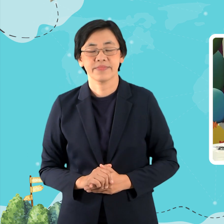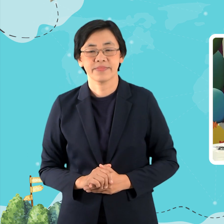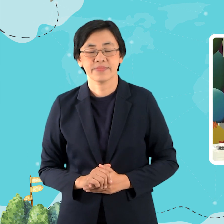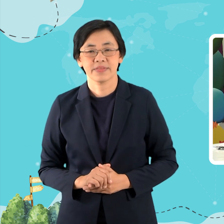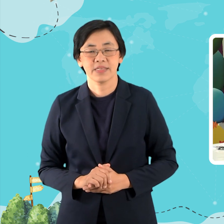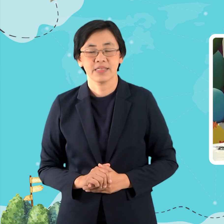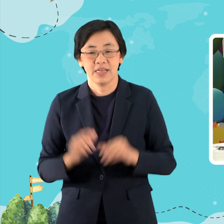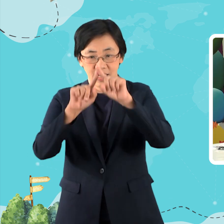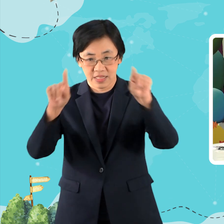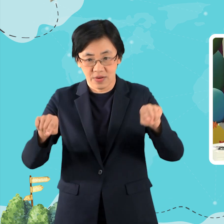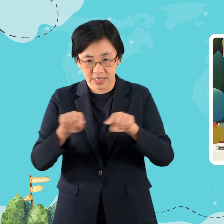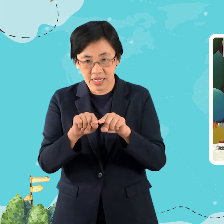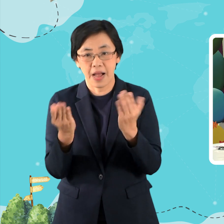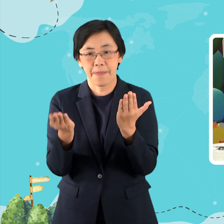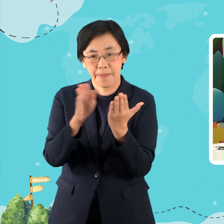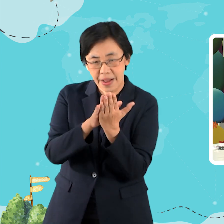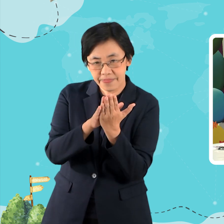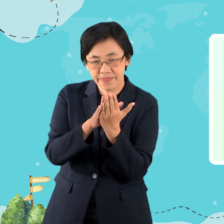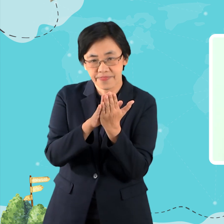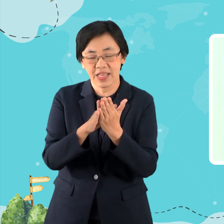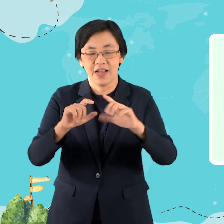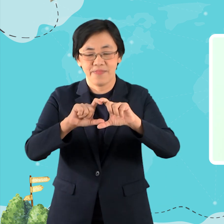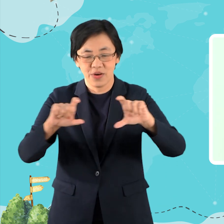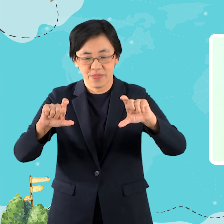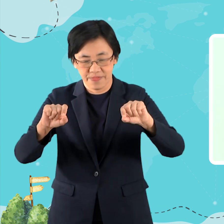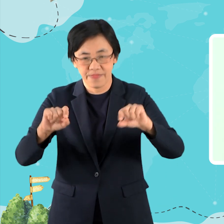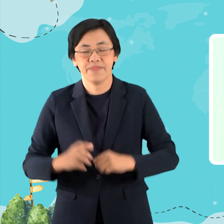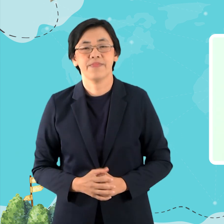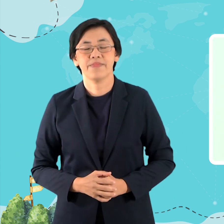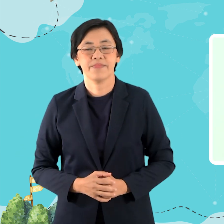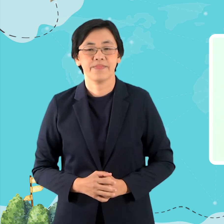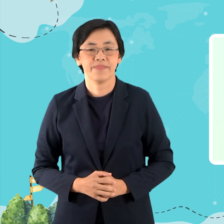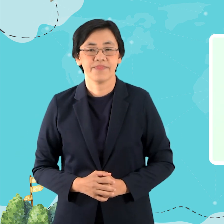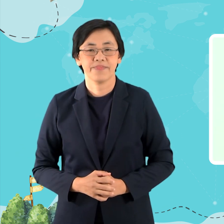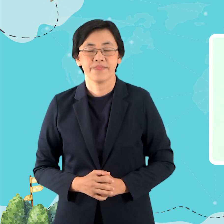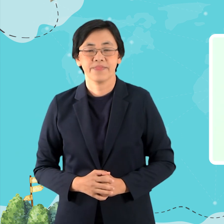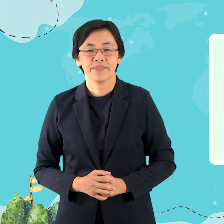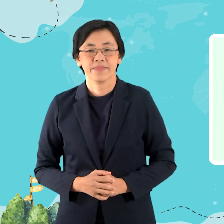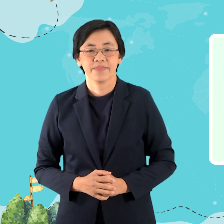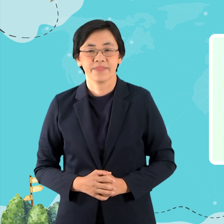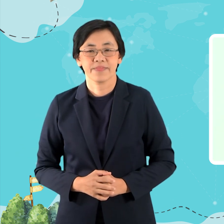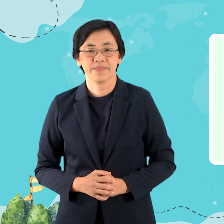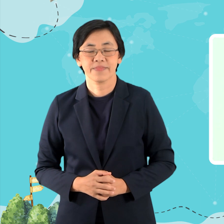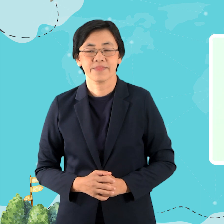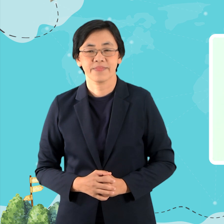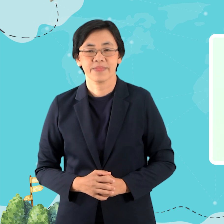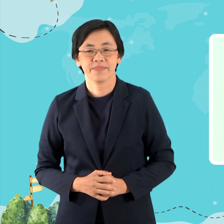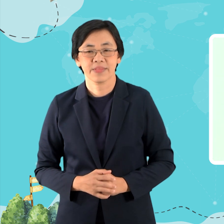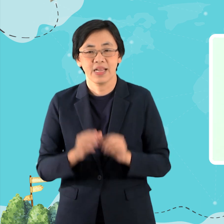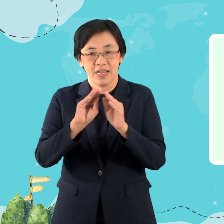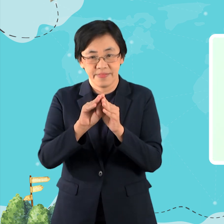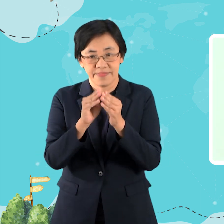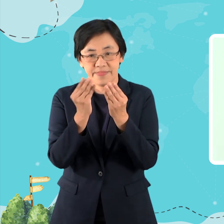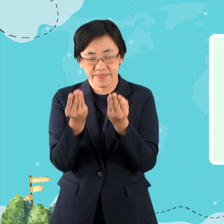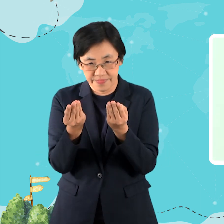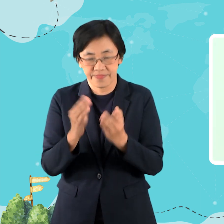ราพับครึ่งครับพับครึ่งเป็นรูปสี่เหลี่ยมผืนผ้าเพื่อหาเส้นกึ่งกล